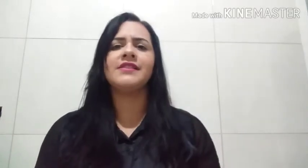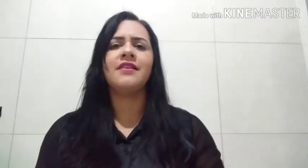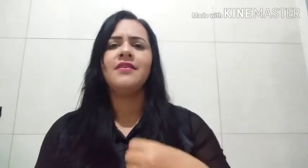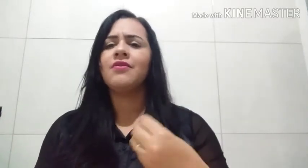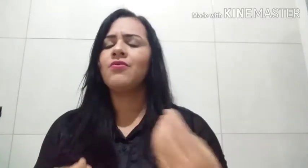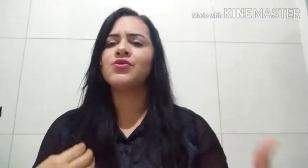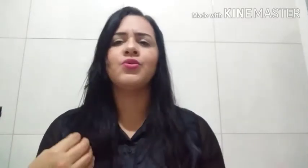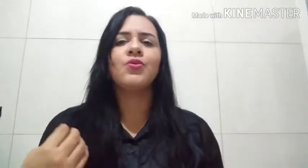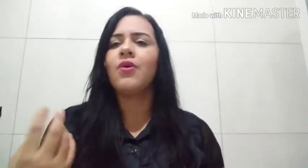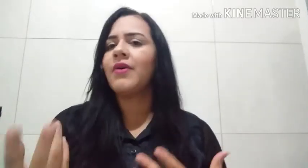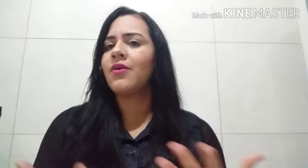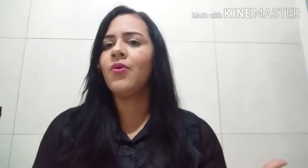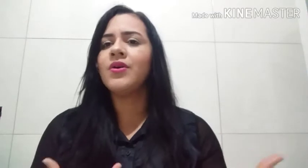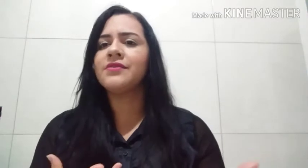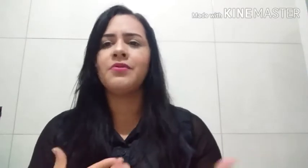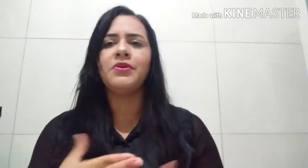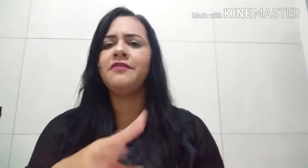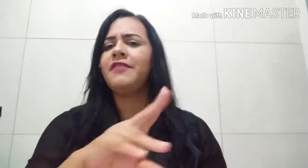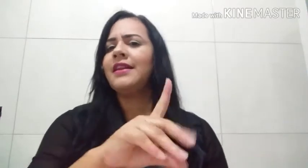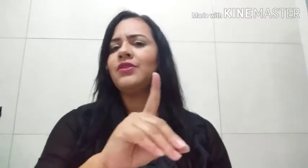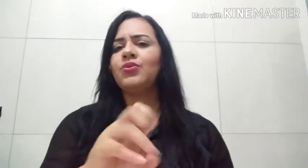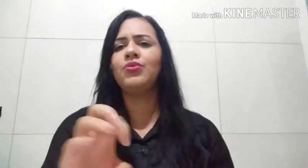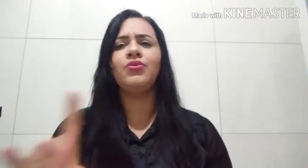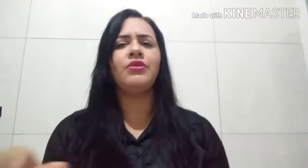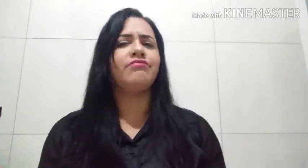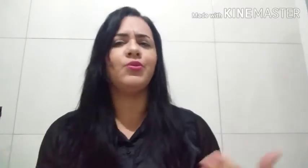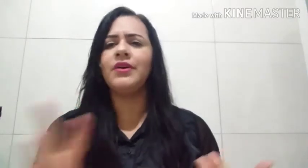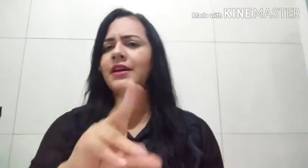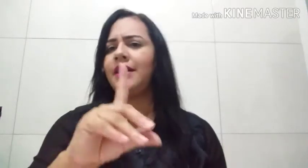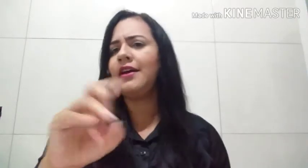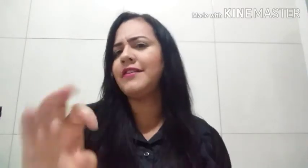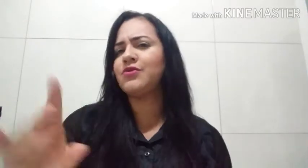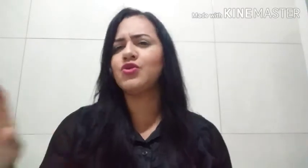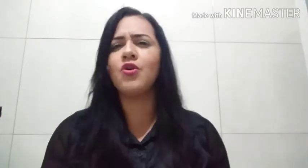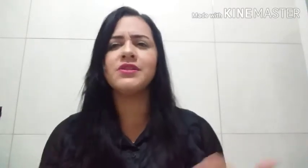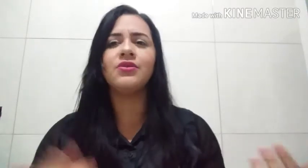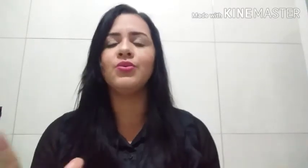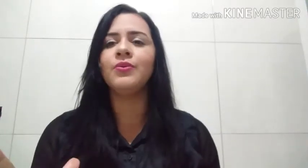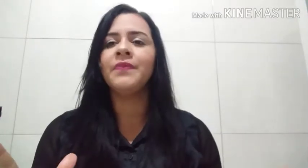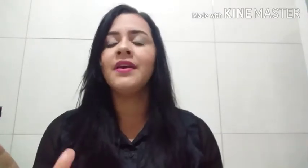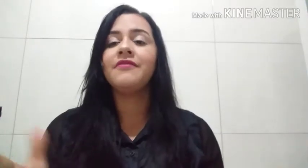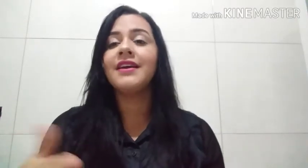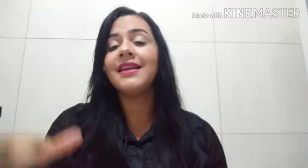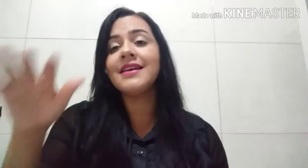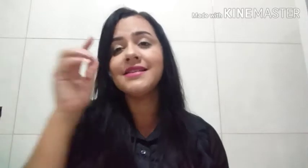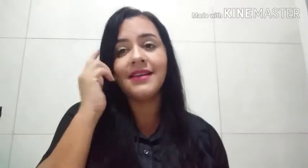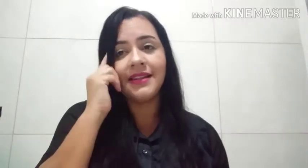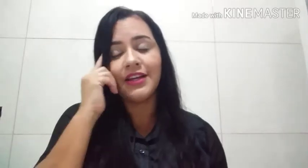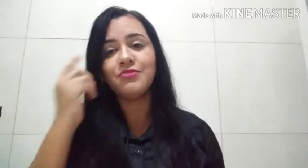conversar com surdo com qualquer coisa, eu vou poder falar tudo aqui, né? Fazer os nomes de tudo. Fica nesse